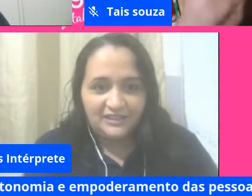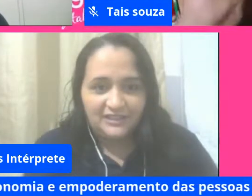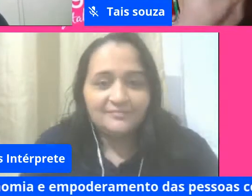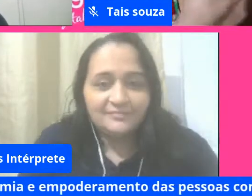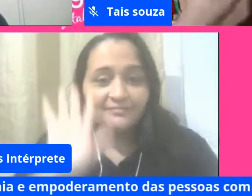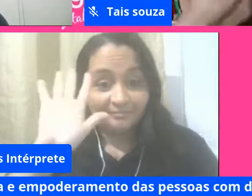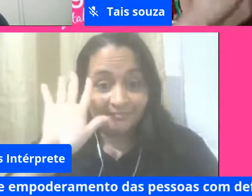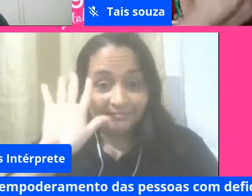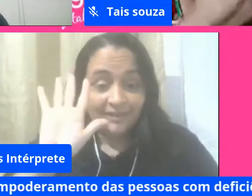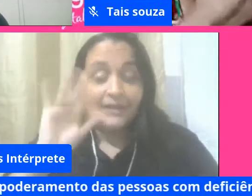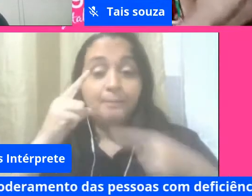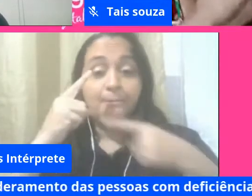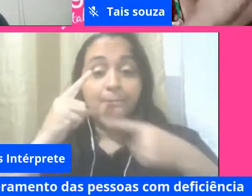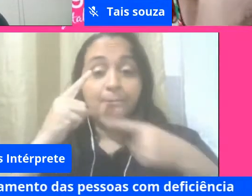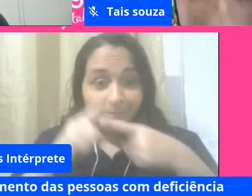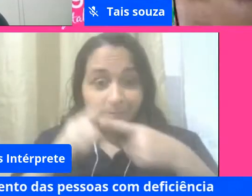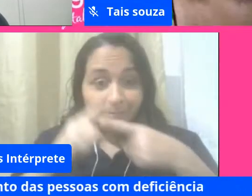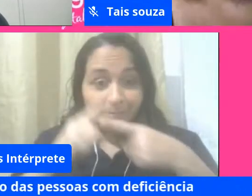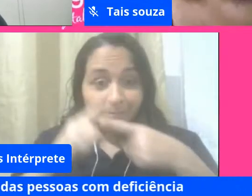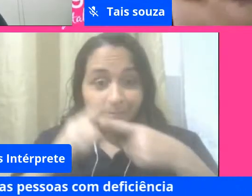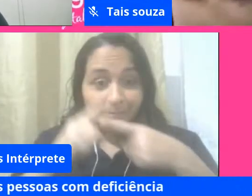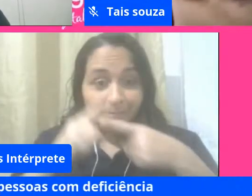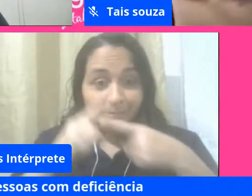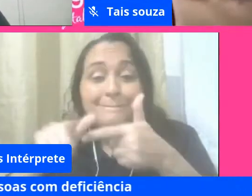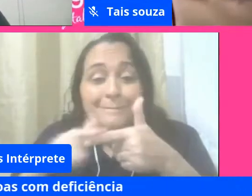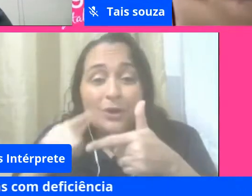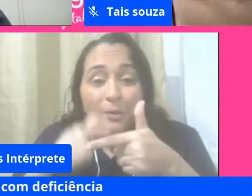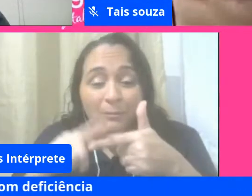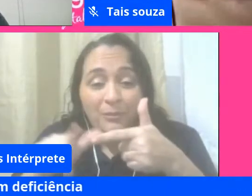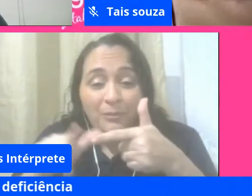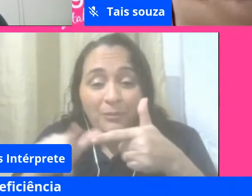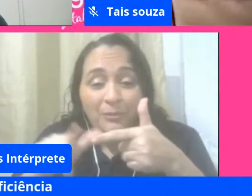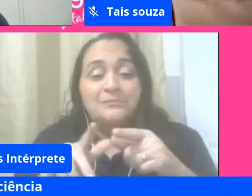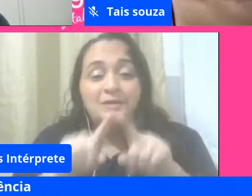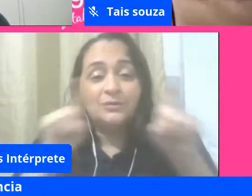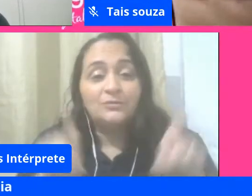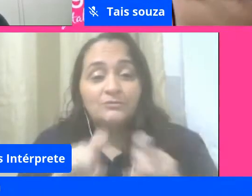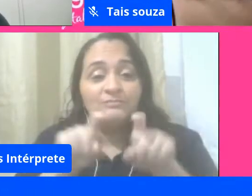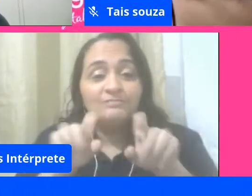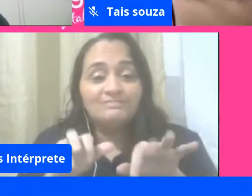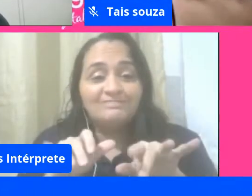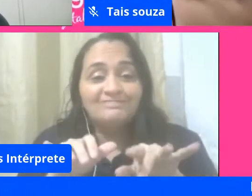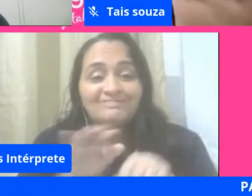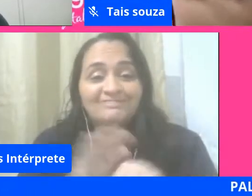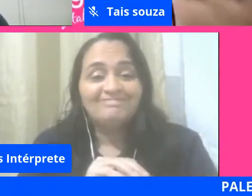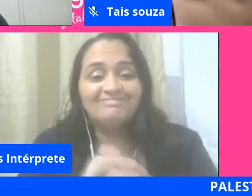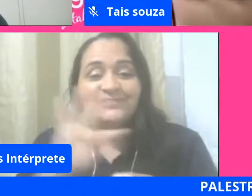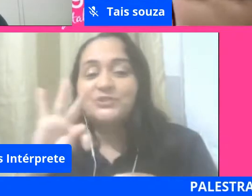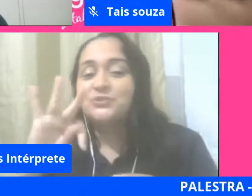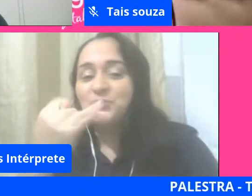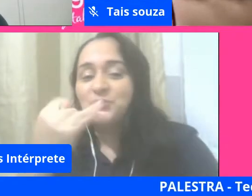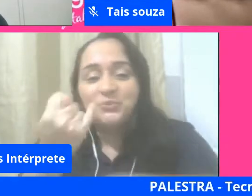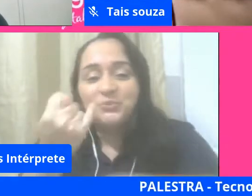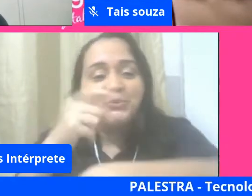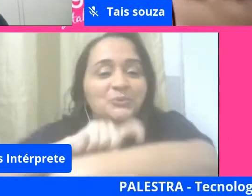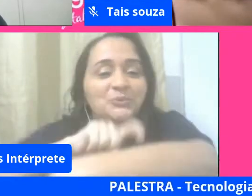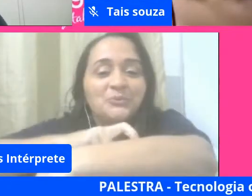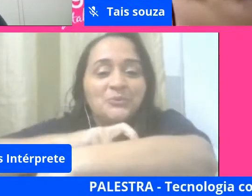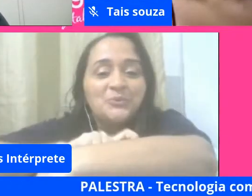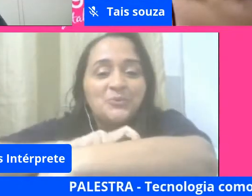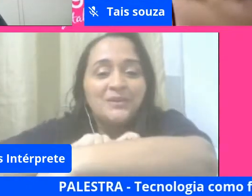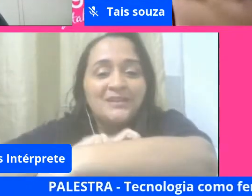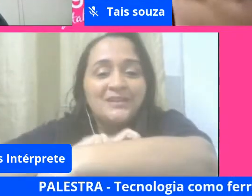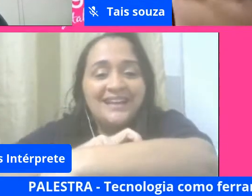Não, Meire, não, porque está tudo com o André, entendeu? Ficou, né? O material ficou todo com a Andréia. Então, ela